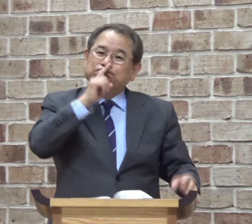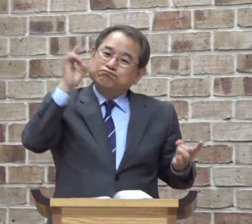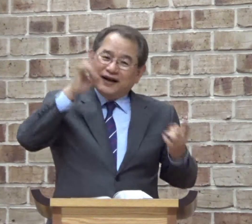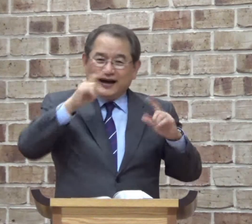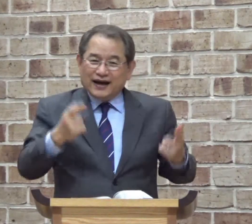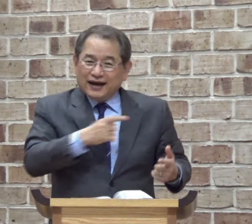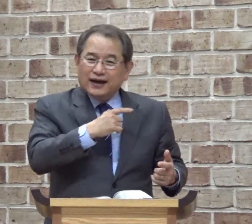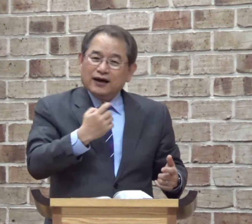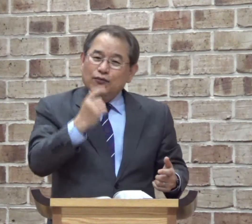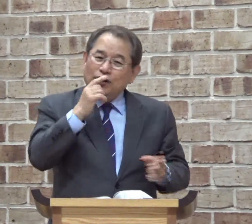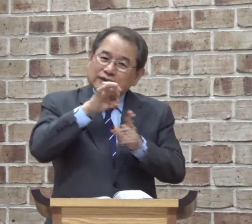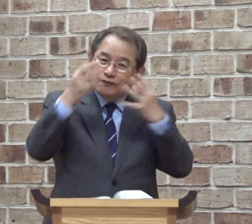고맙습니다.